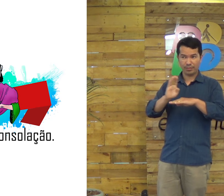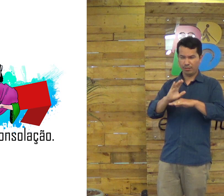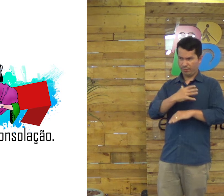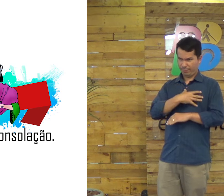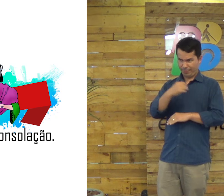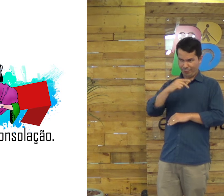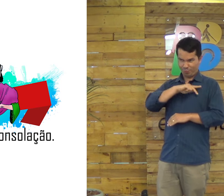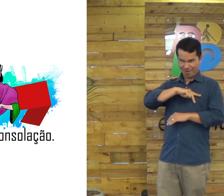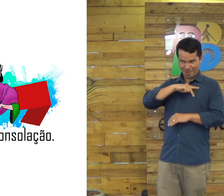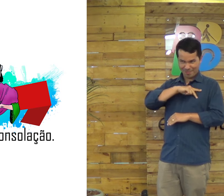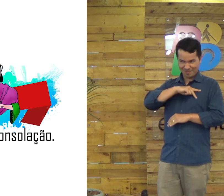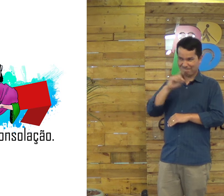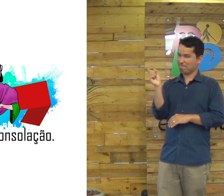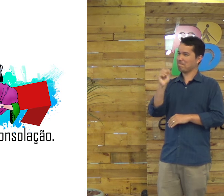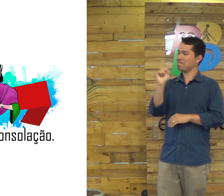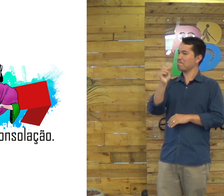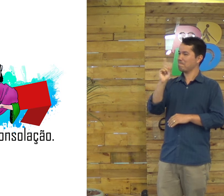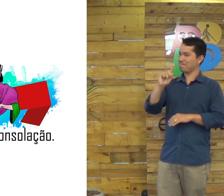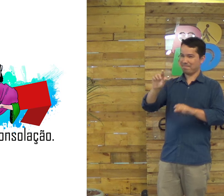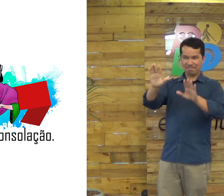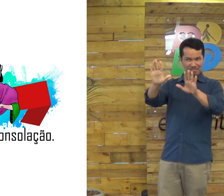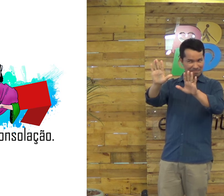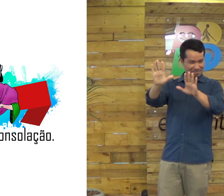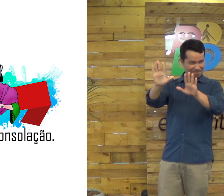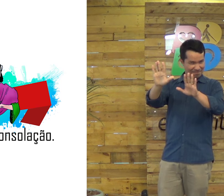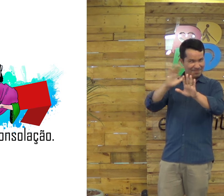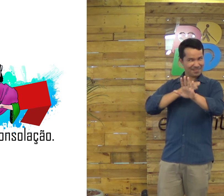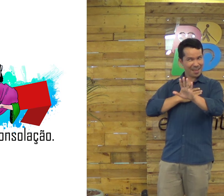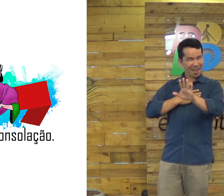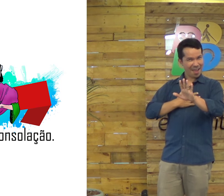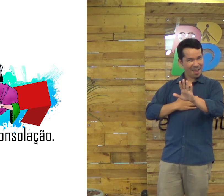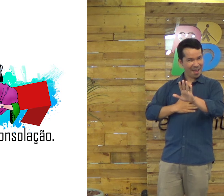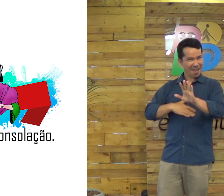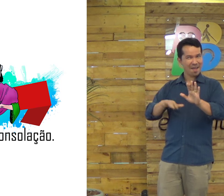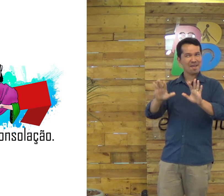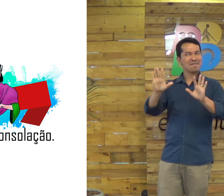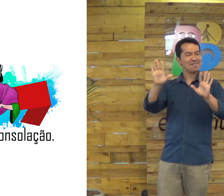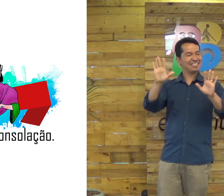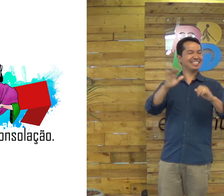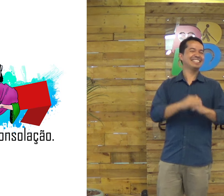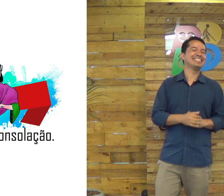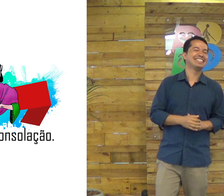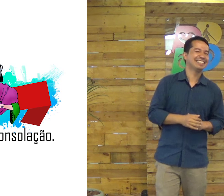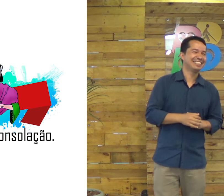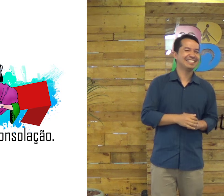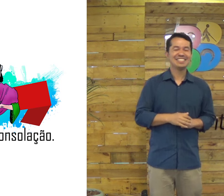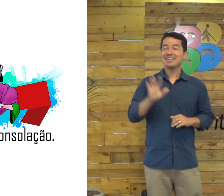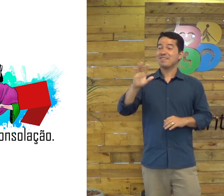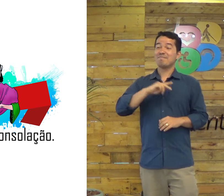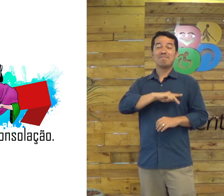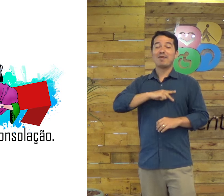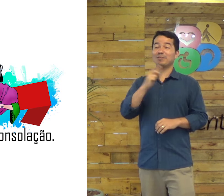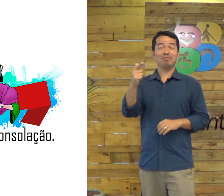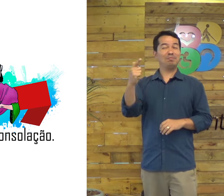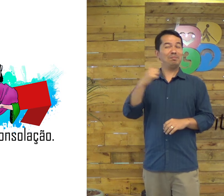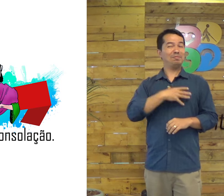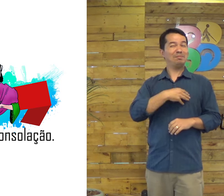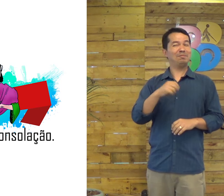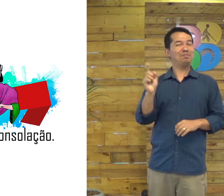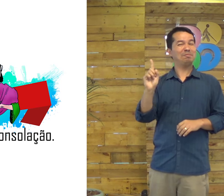Esse é o sinal. Filho de Paulo? Não, não, não, calma aí. Não é não. Paulo, ele